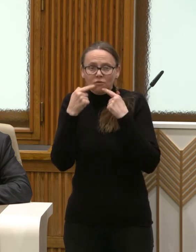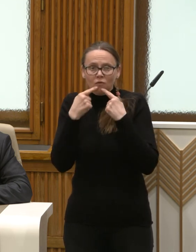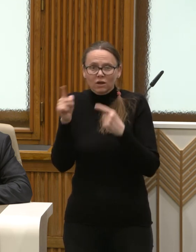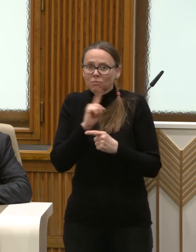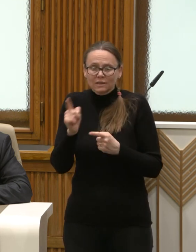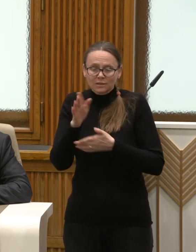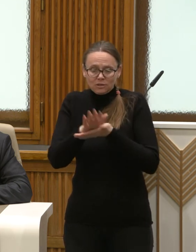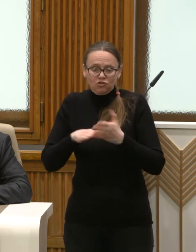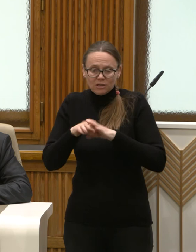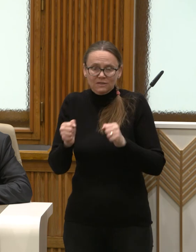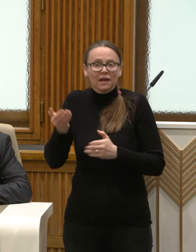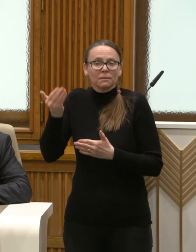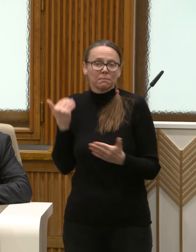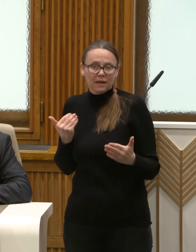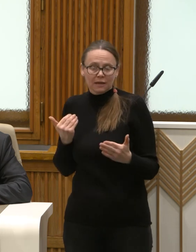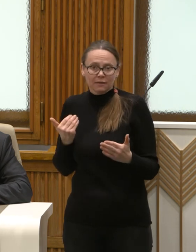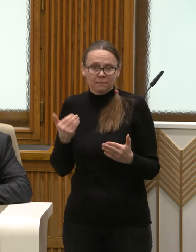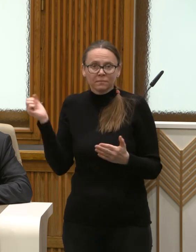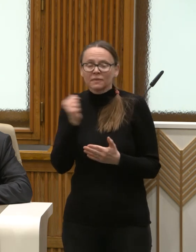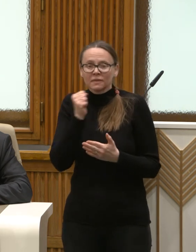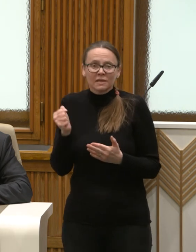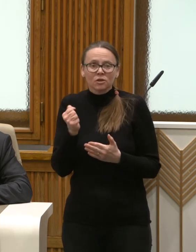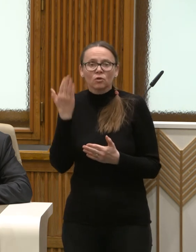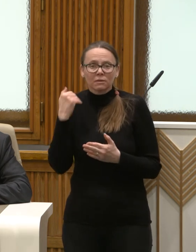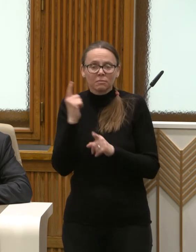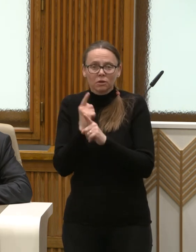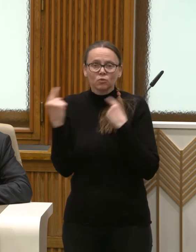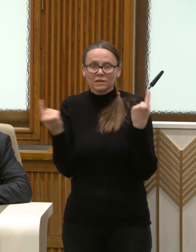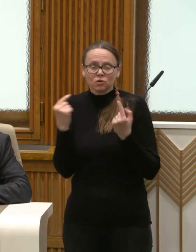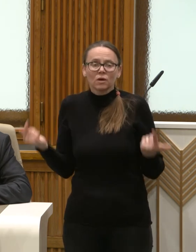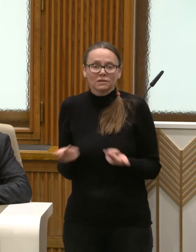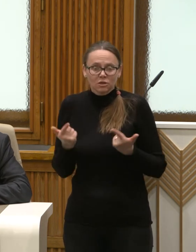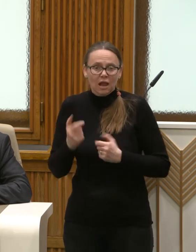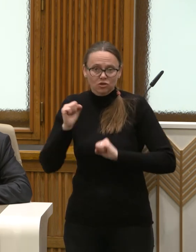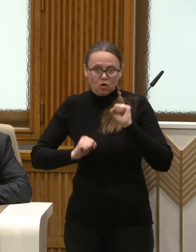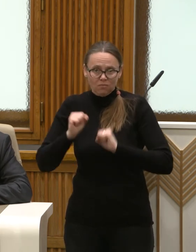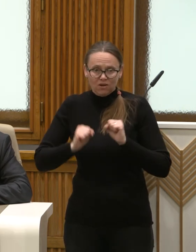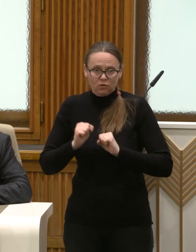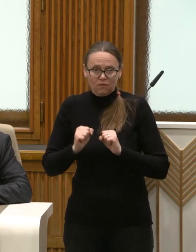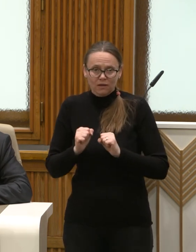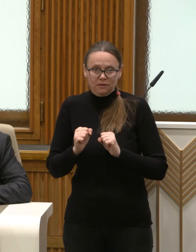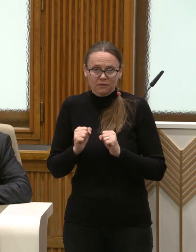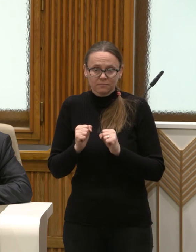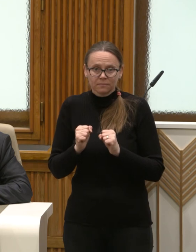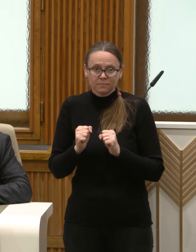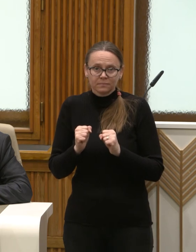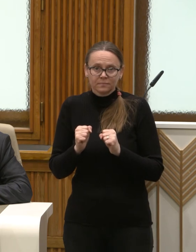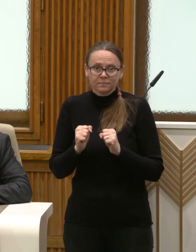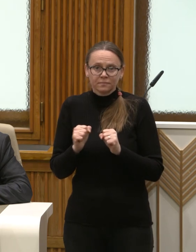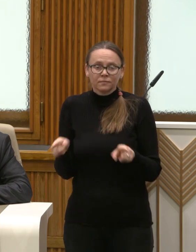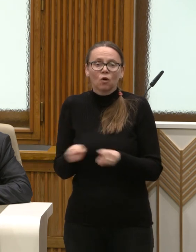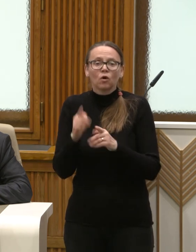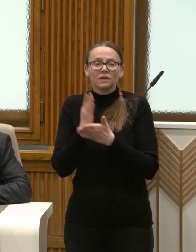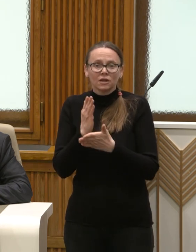niso pričeli izvajati prej, ker bi bilo seveda tudi situacijo lažje obvladovati. Ampak kot je že